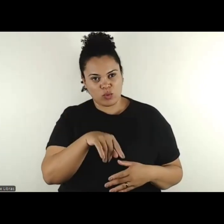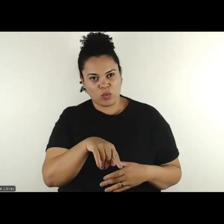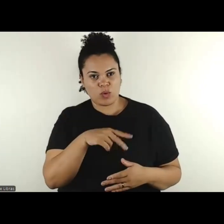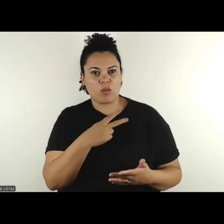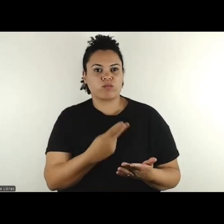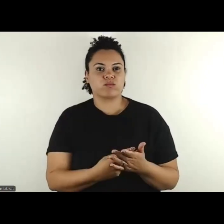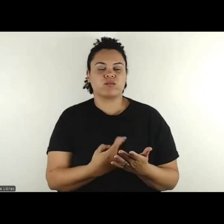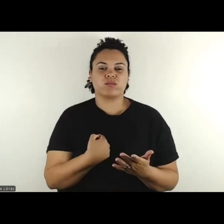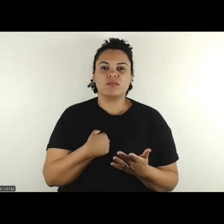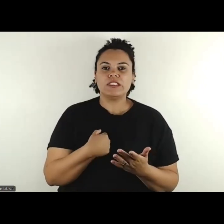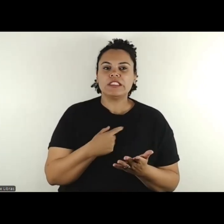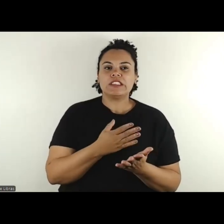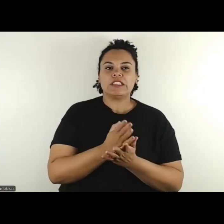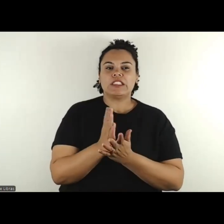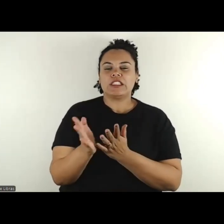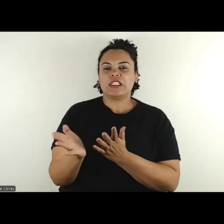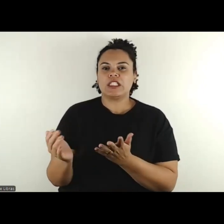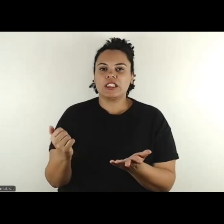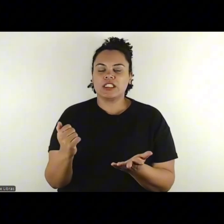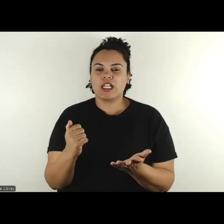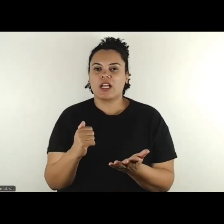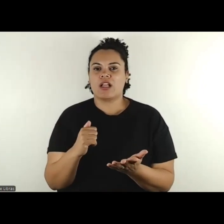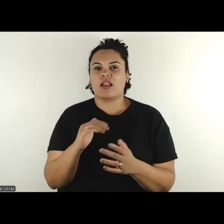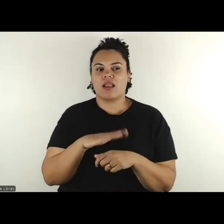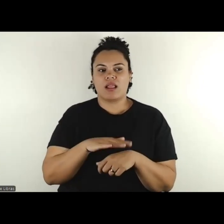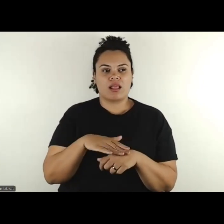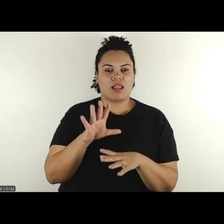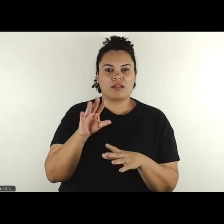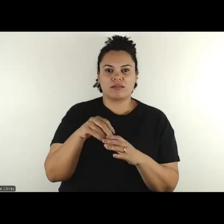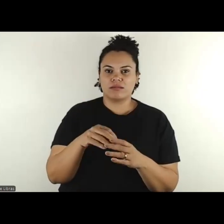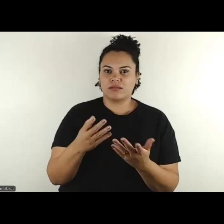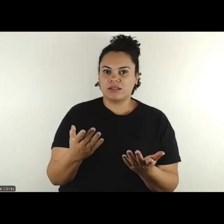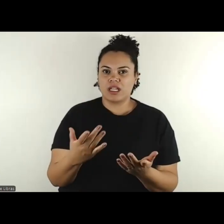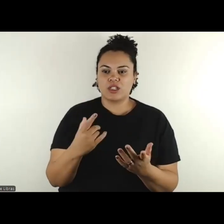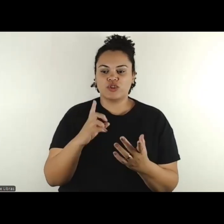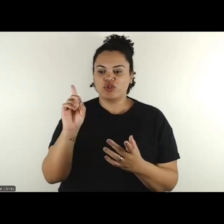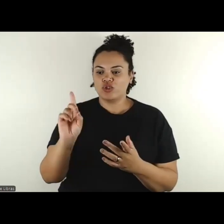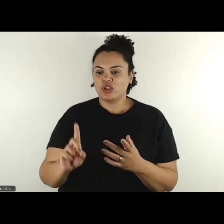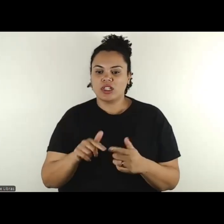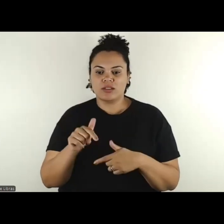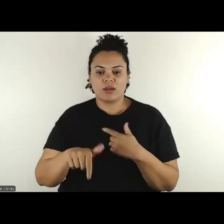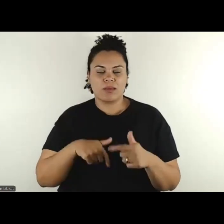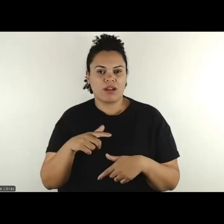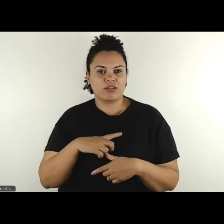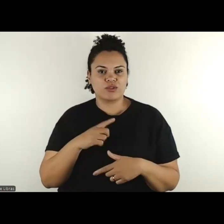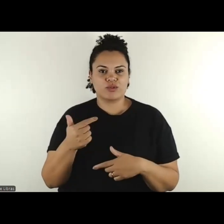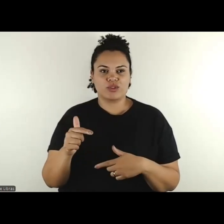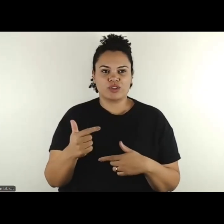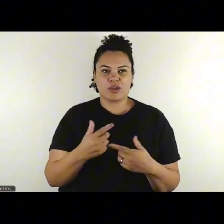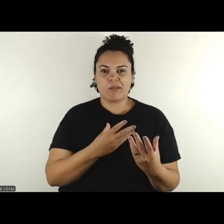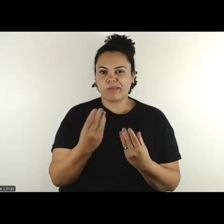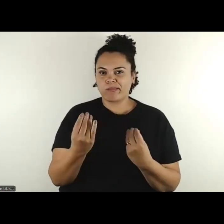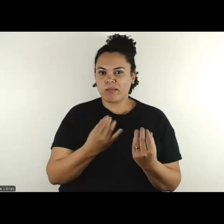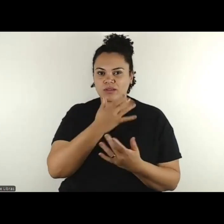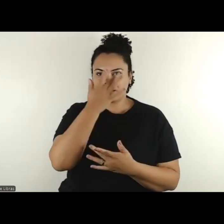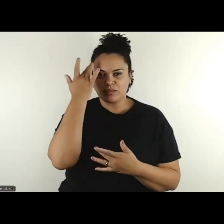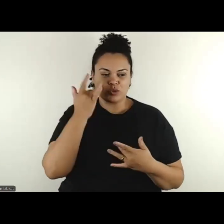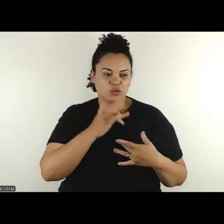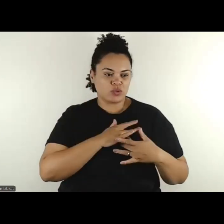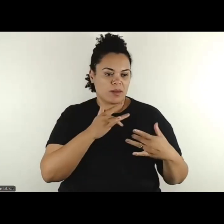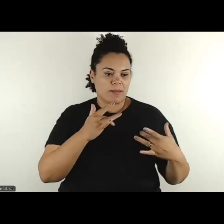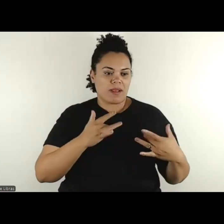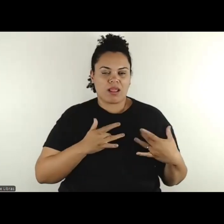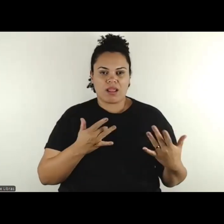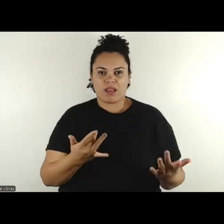equipes multidisciplinares, indícios de violação até de direitos trabalhistas, muitos trabalhadores voluntários e